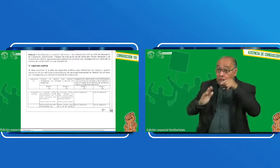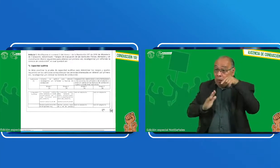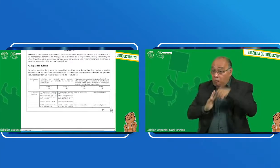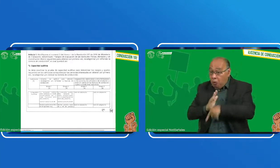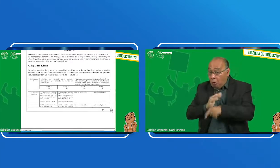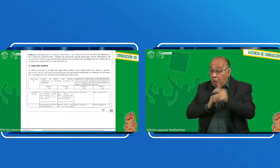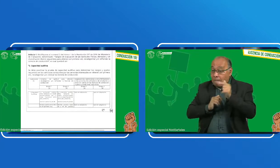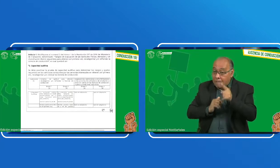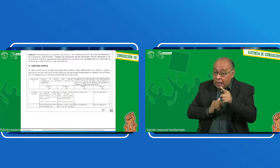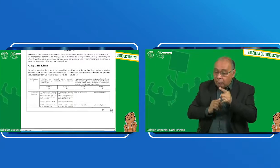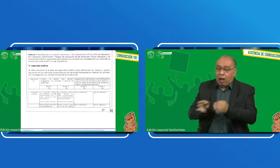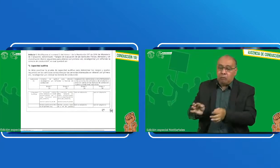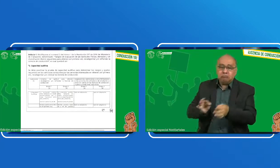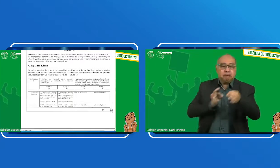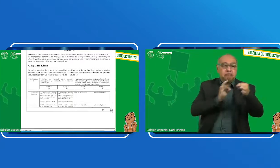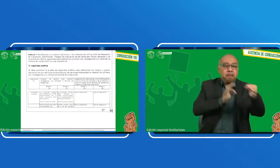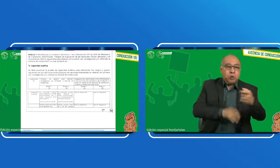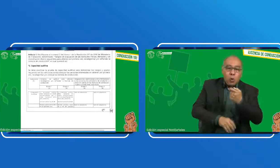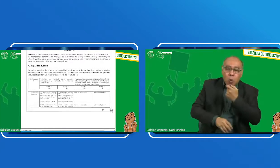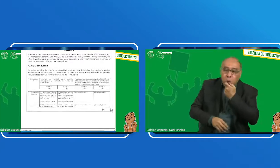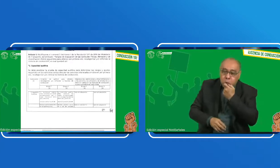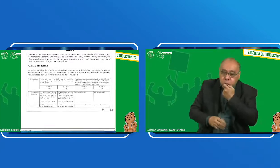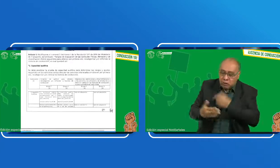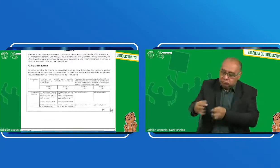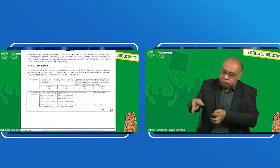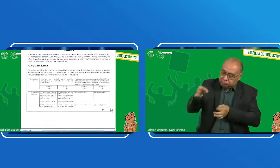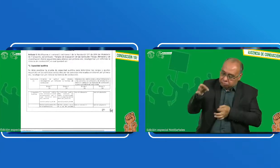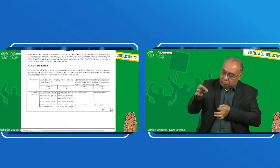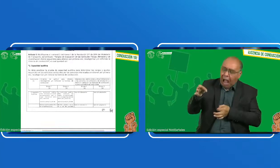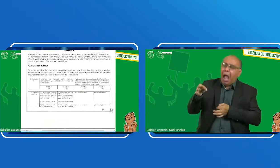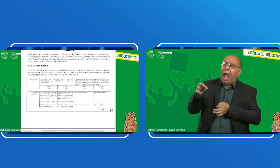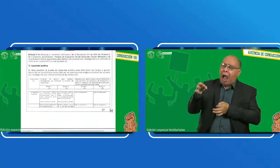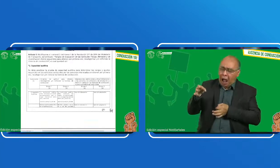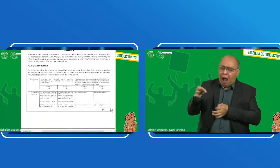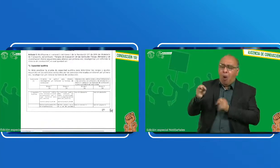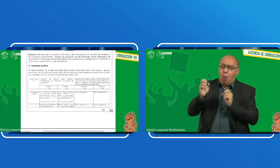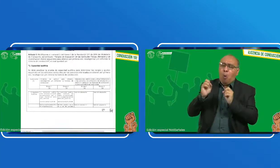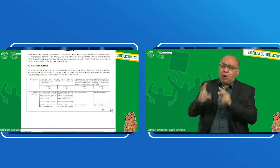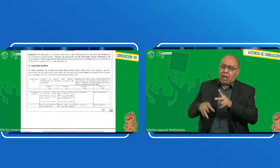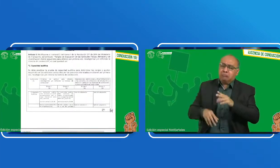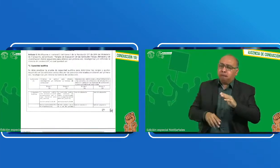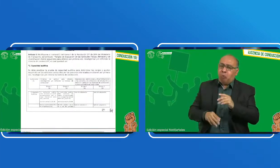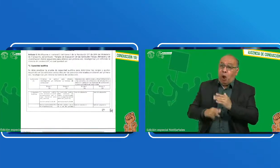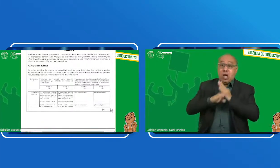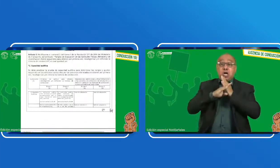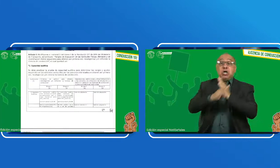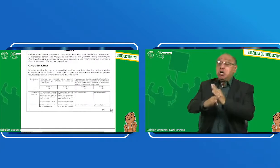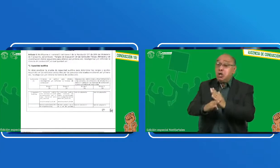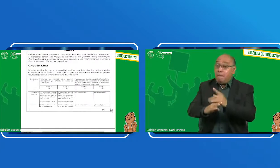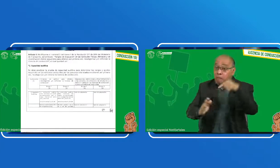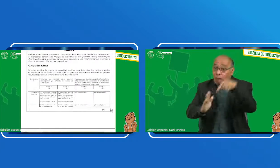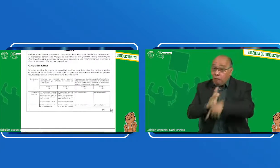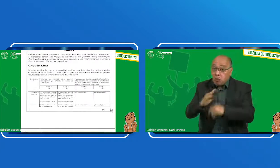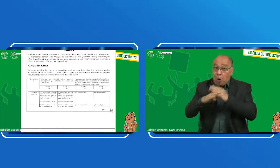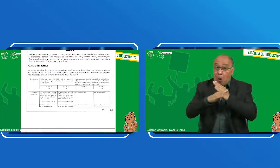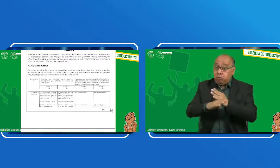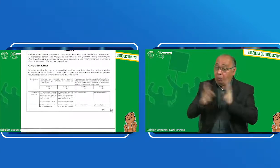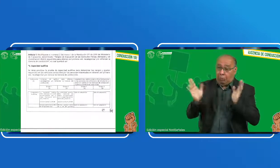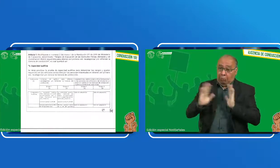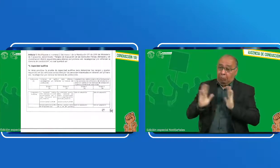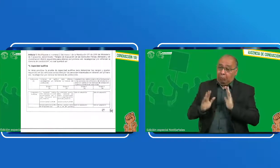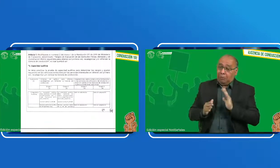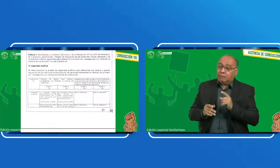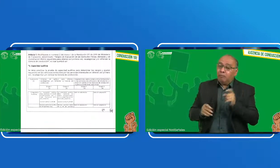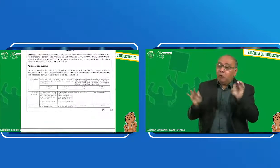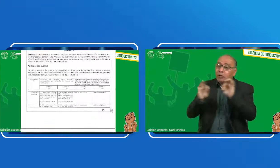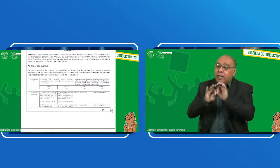Cuando se pidió este concepto, pues entonces se habló acerca de este tema y se mostró